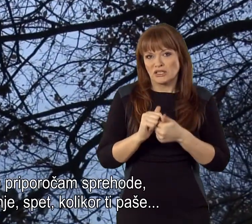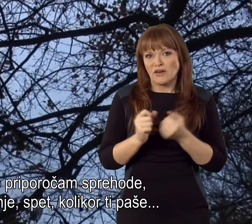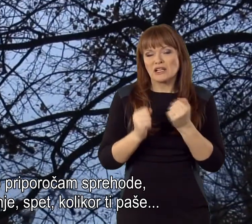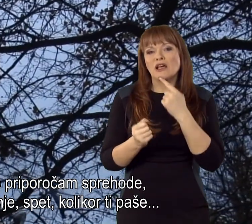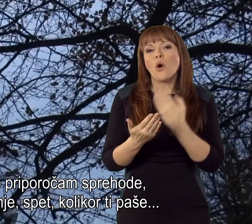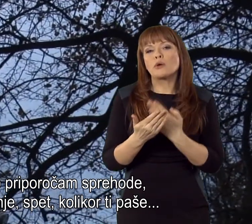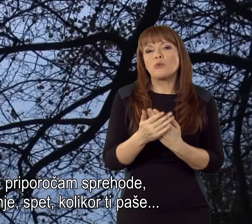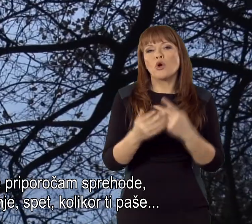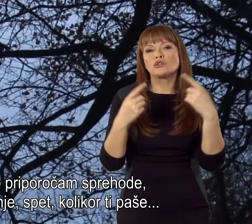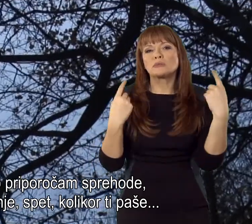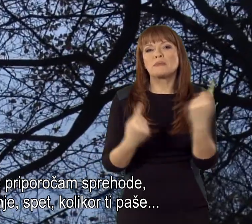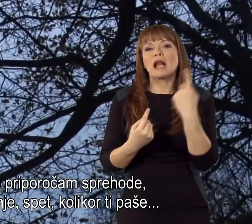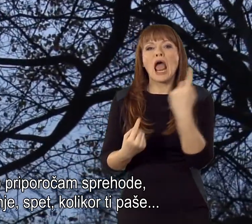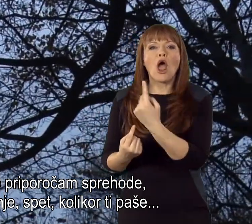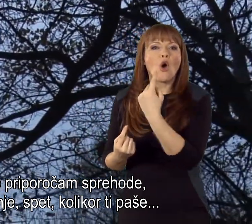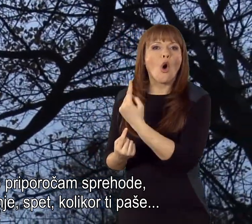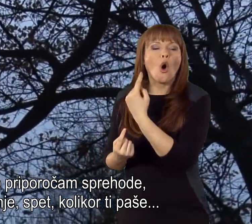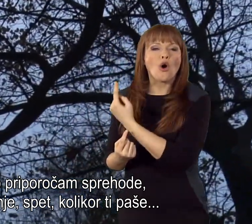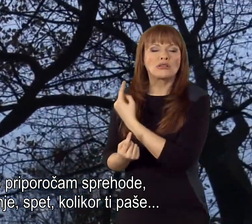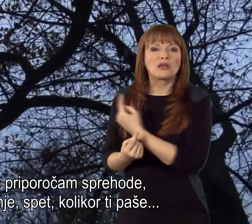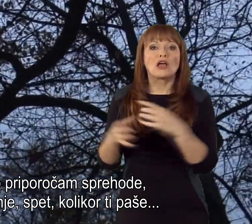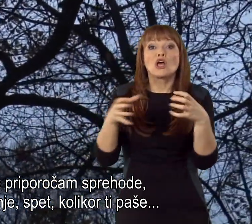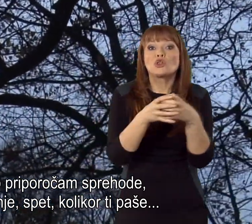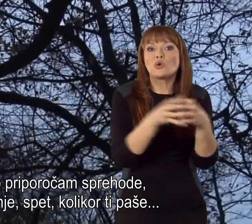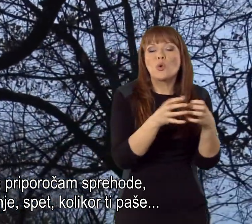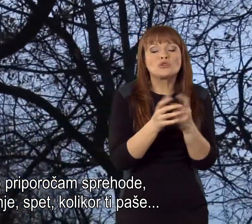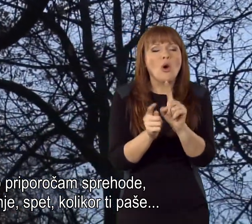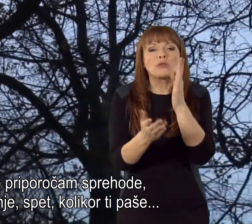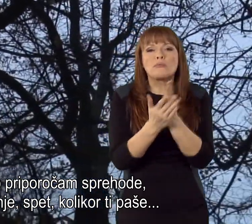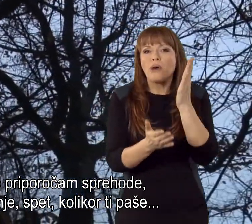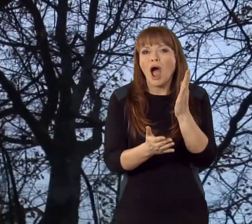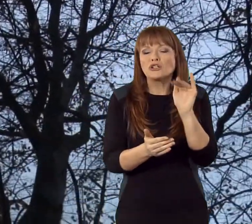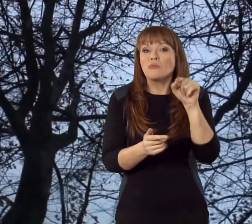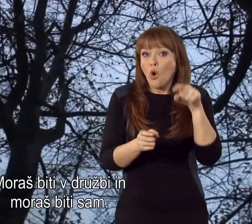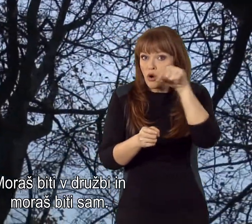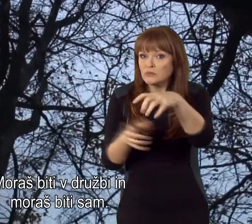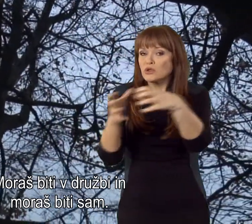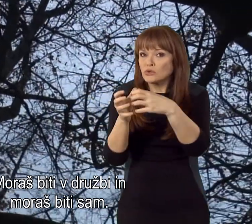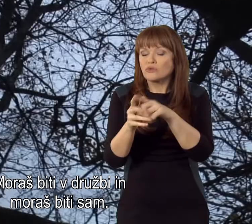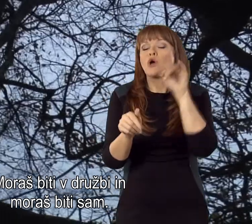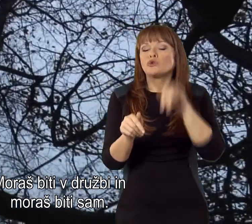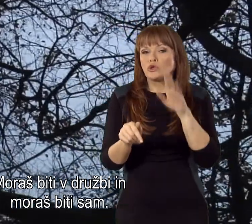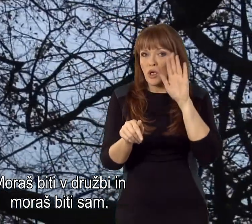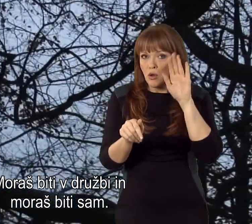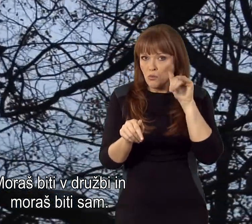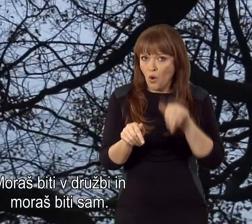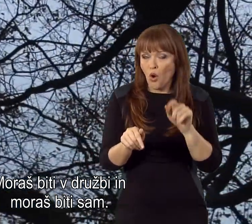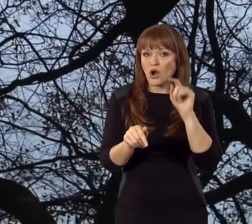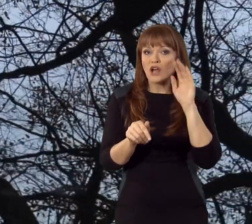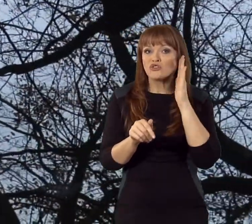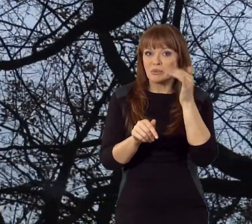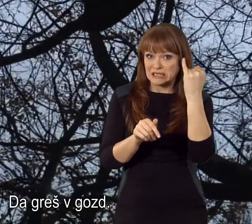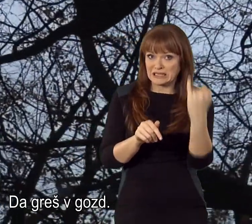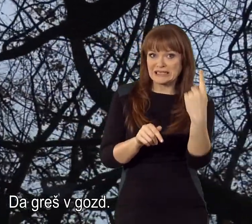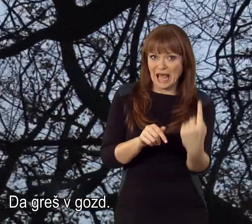in zato jaz zelo priporočam sprehode, druženje, spet to, kot ti paše druženje. Moraš biti v družbi in moraš tudi biti sam.